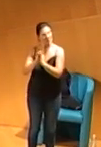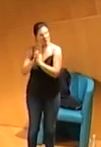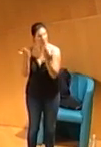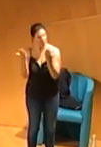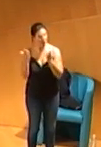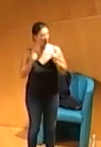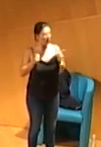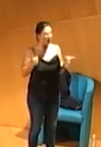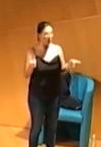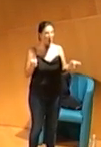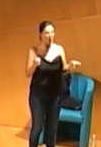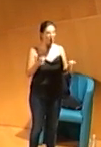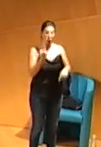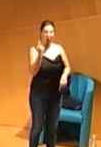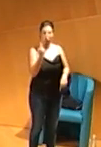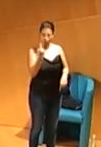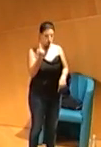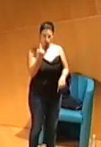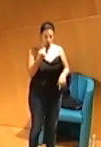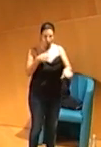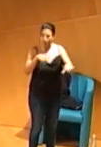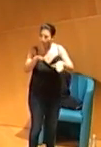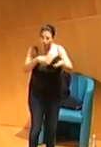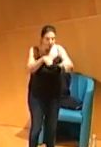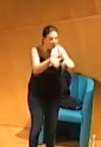j'ai rassemblé des amis, on a parlé,